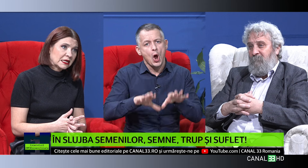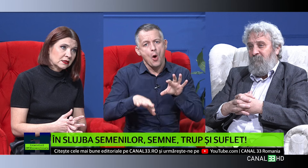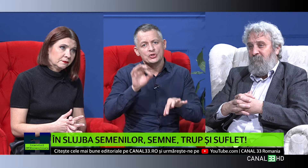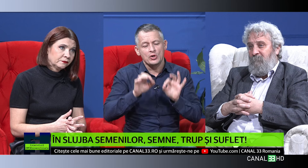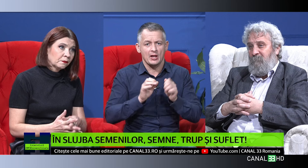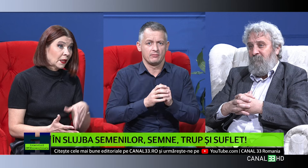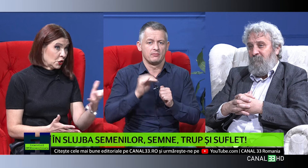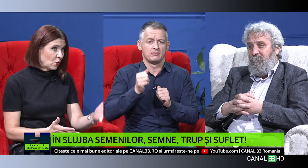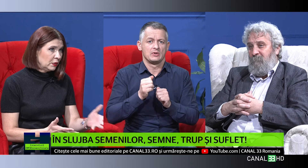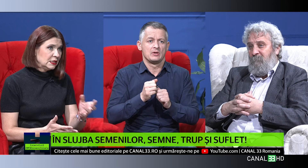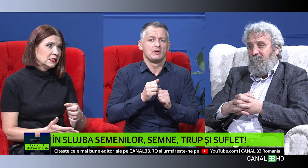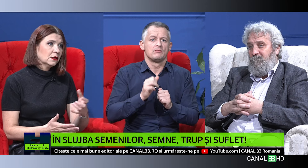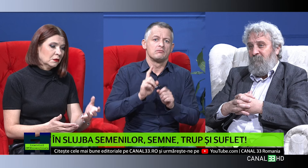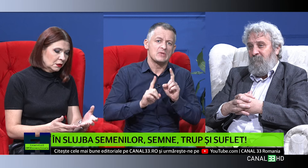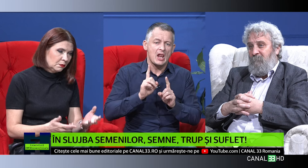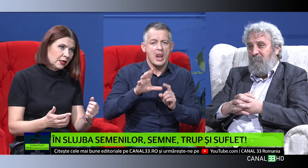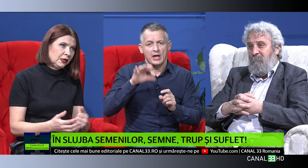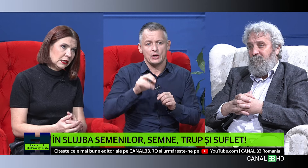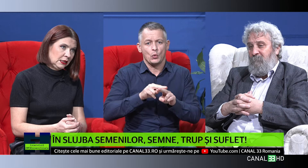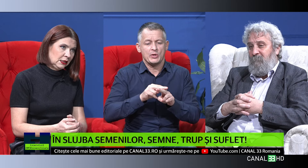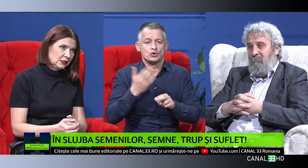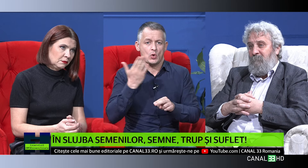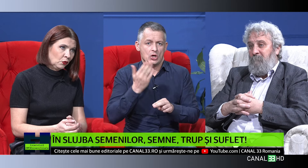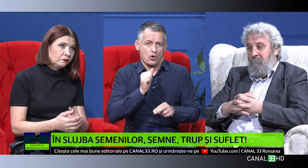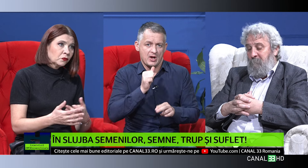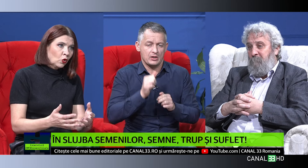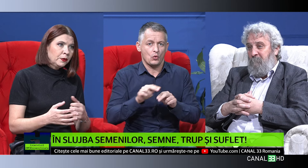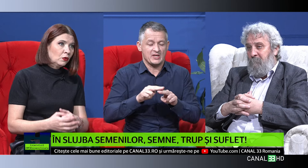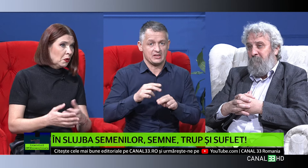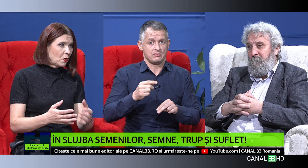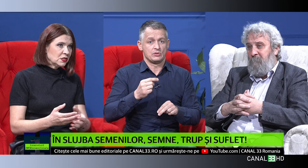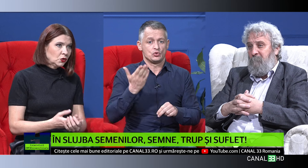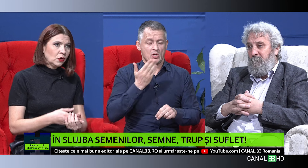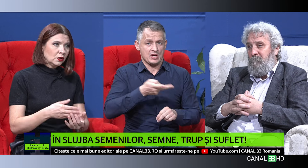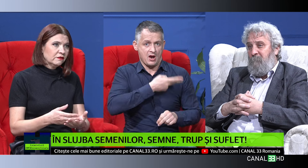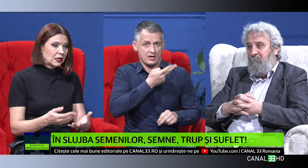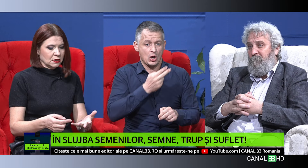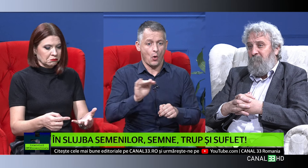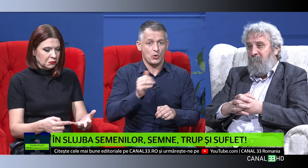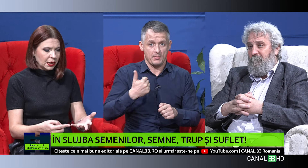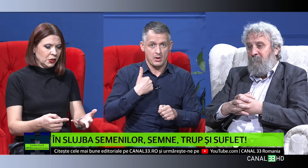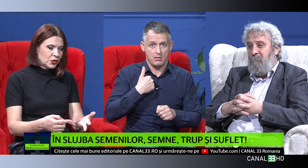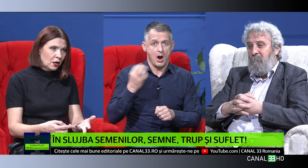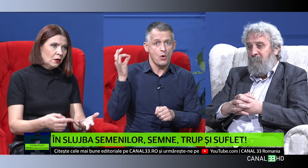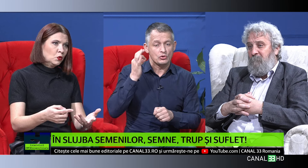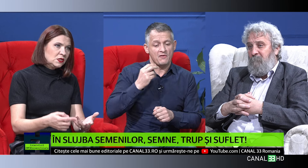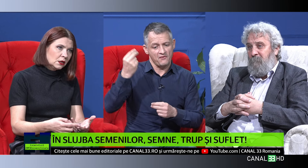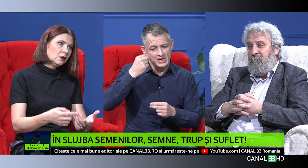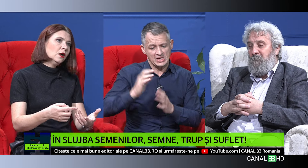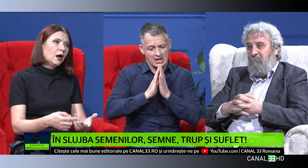masă, așa cum există în Marea Britanie, de exemplu. Copilul meu, auzitor, învață religie, muzică,